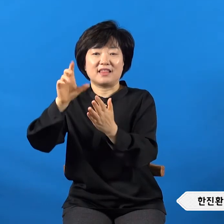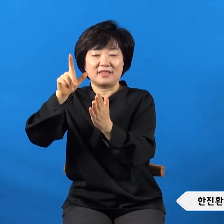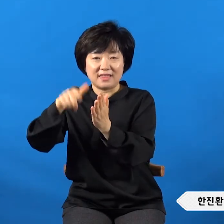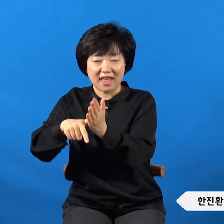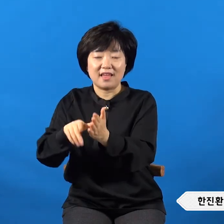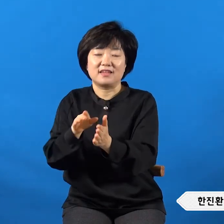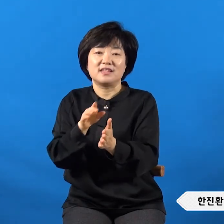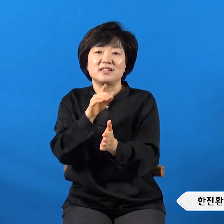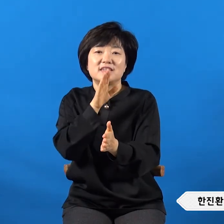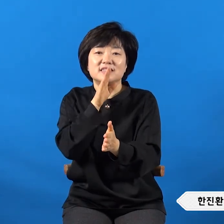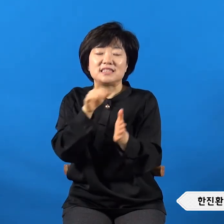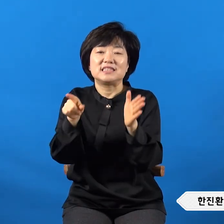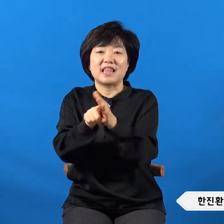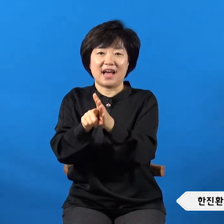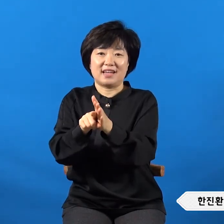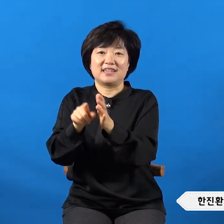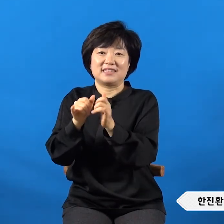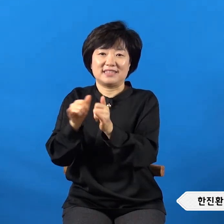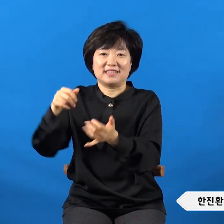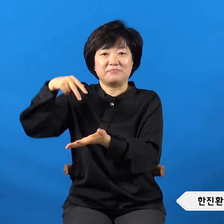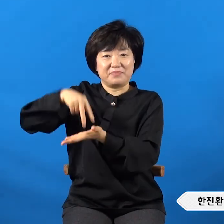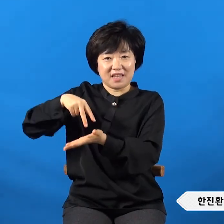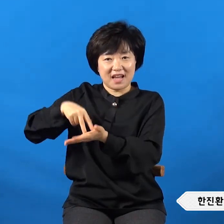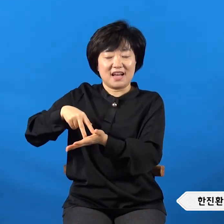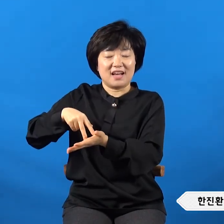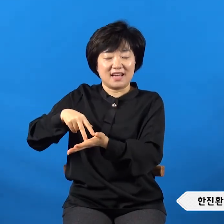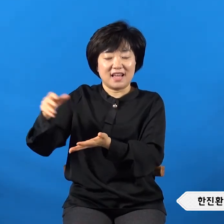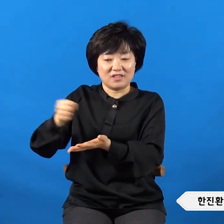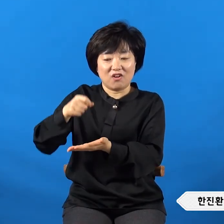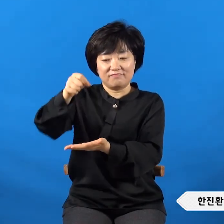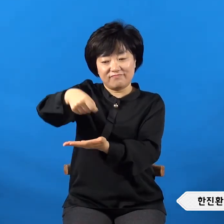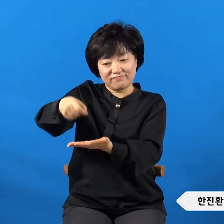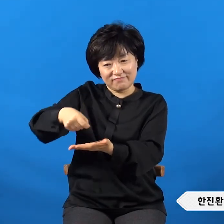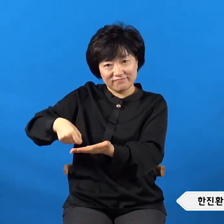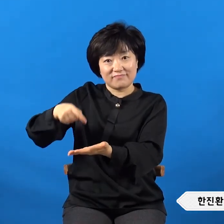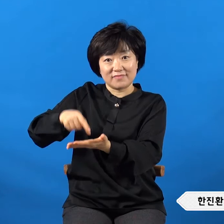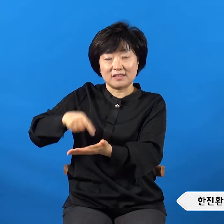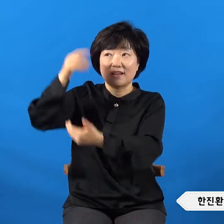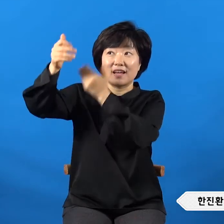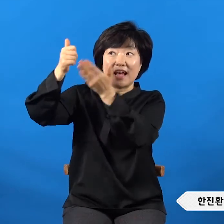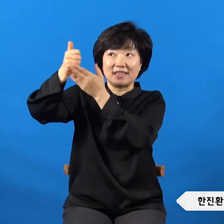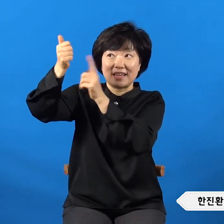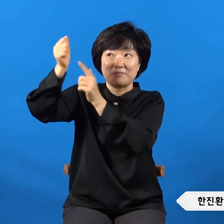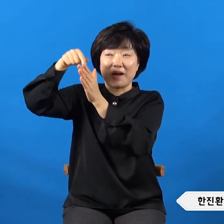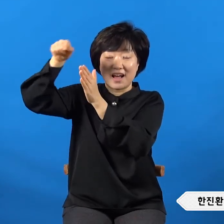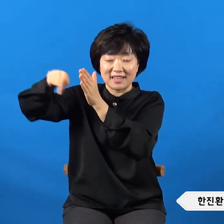그래서 하나님 안에서 참된 인생의 의미를 찾을 수 있다는 것을 강조합니다.